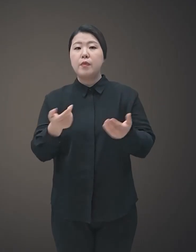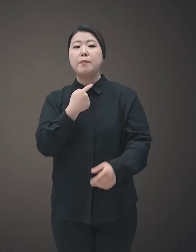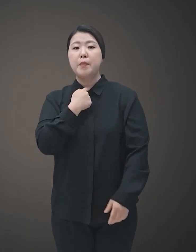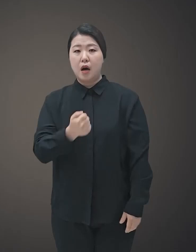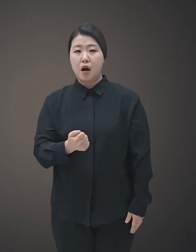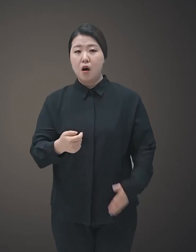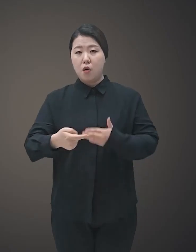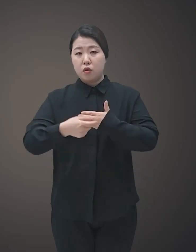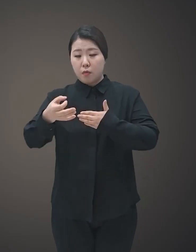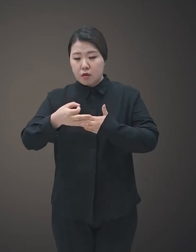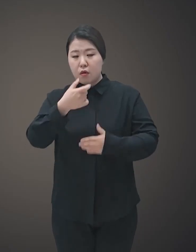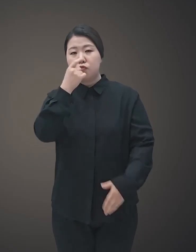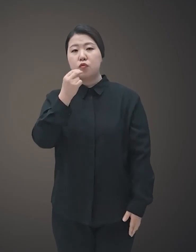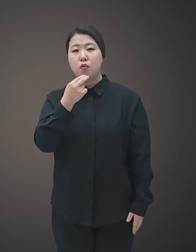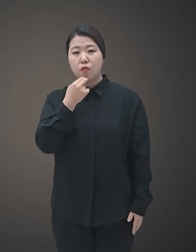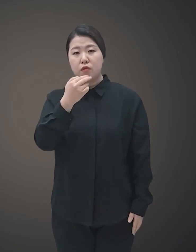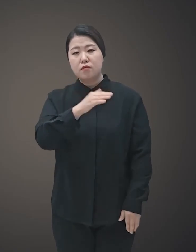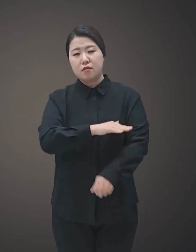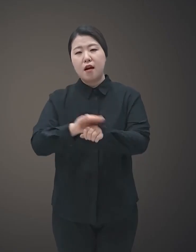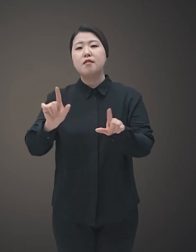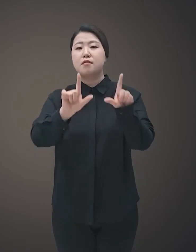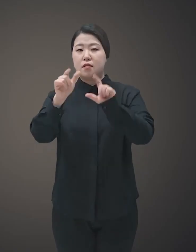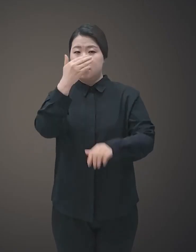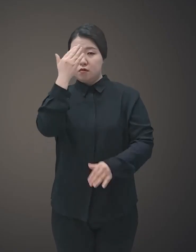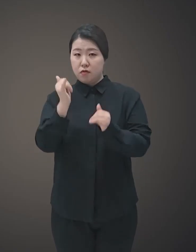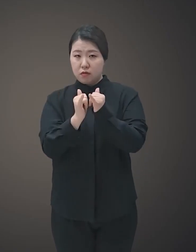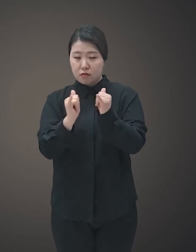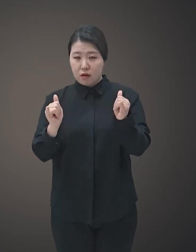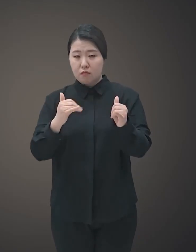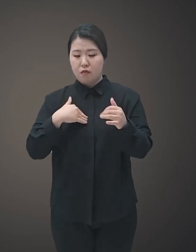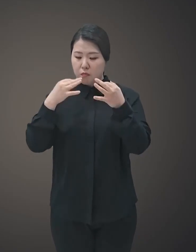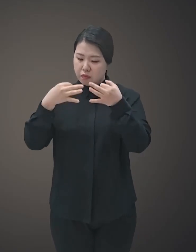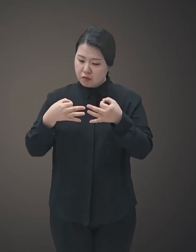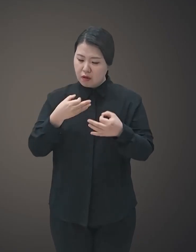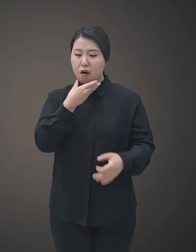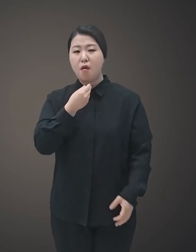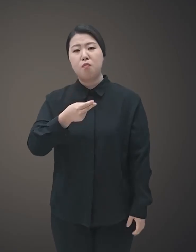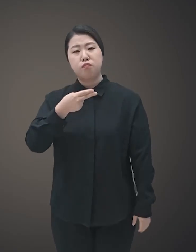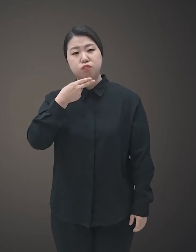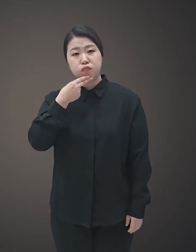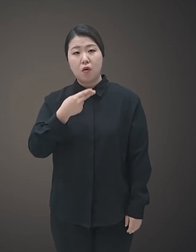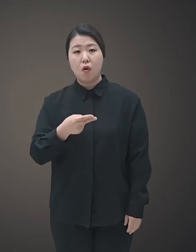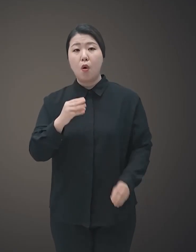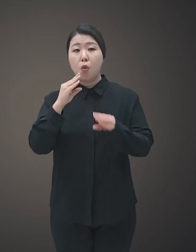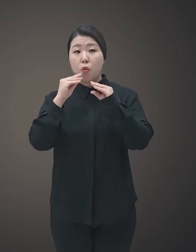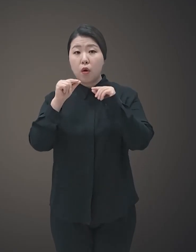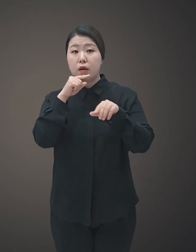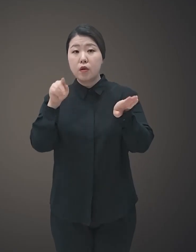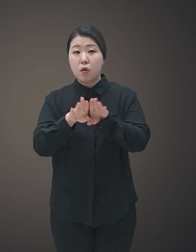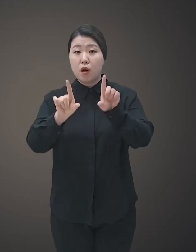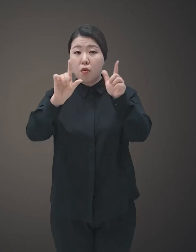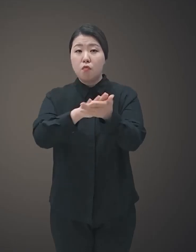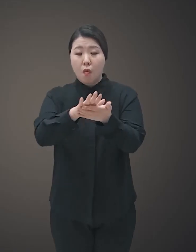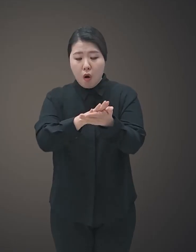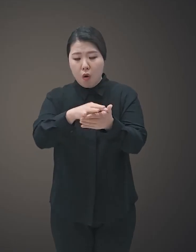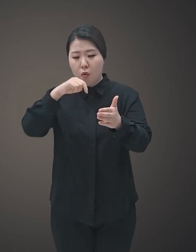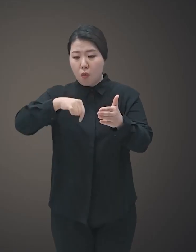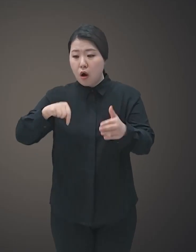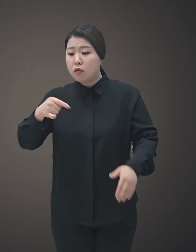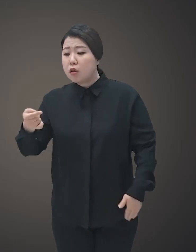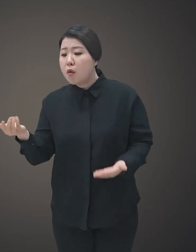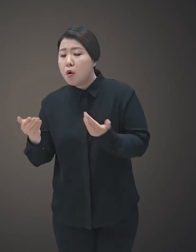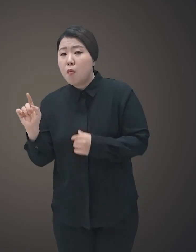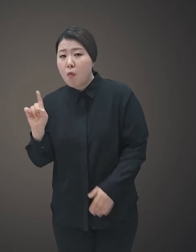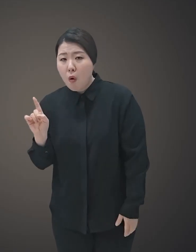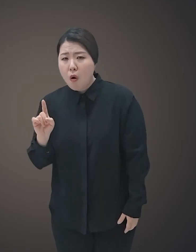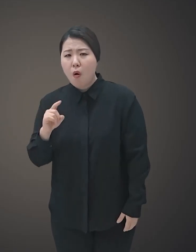겉으로 보면 세상 아쉬울 것 없는 청년이었는데 조금도 행복하지 않았어요. 주말을 즐기면서도 사실 다음